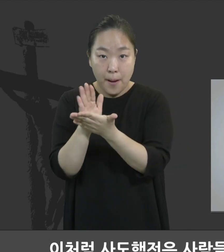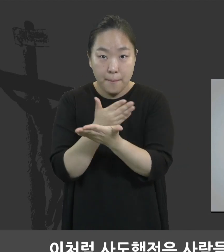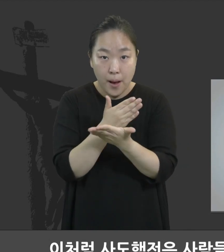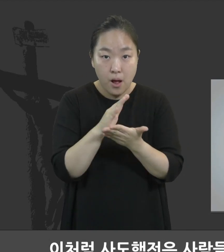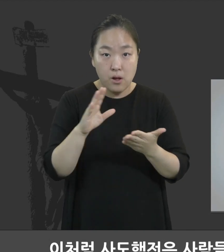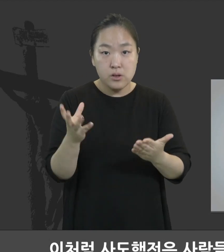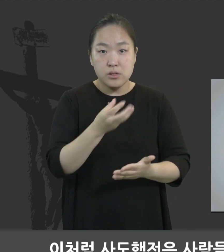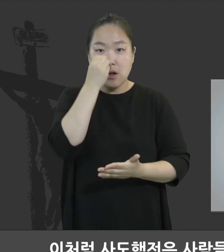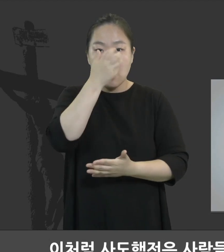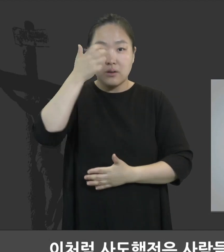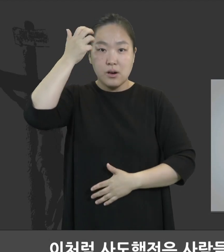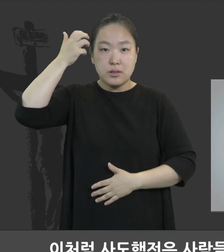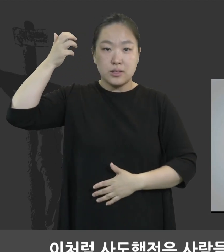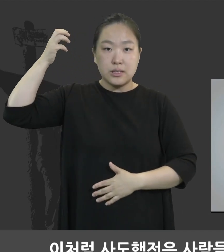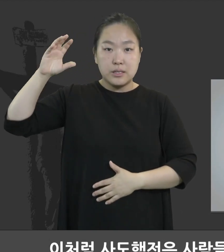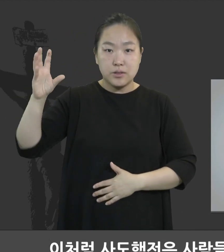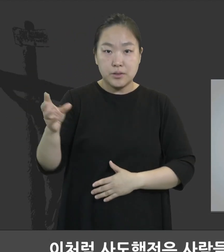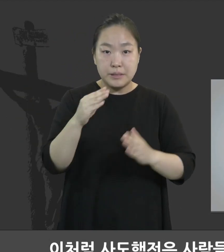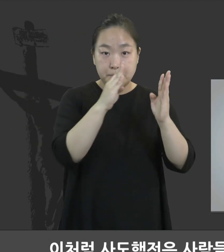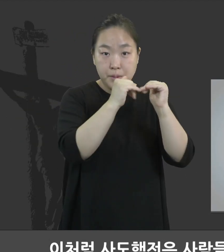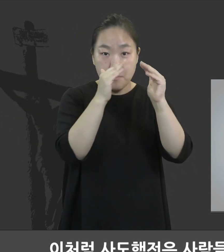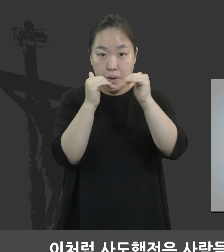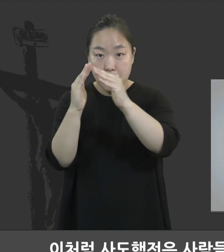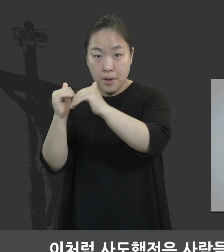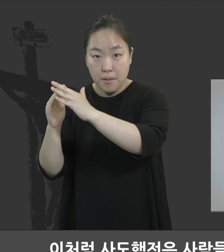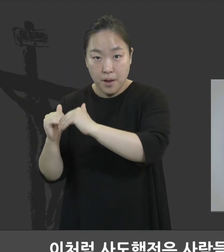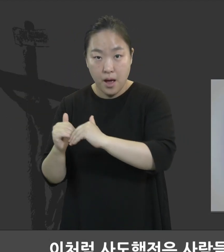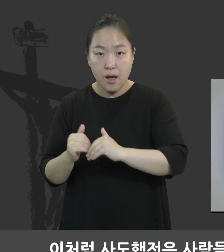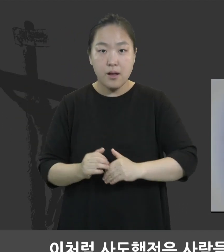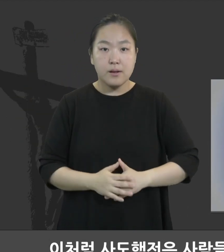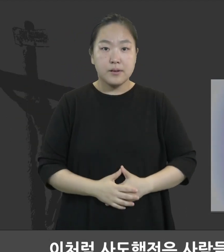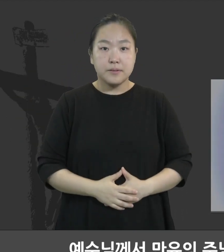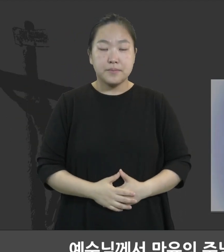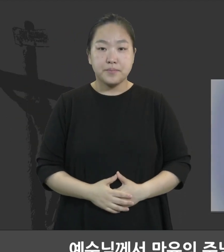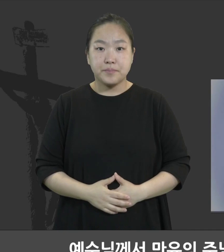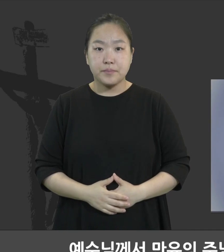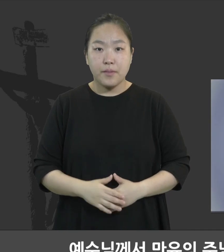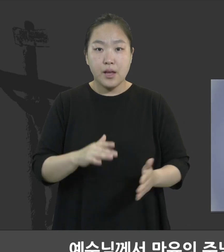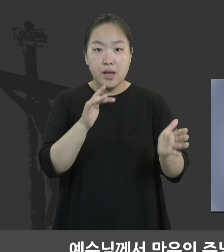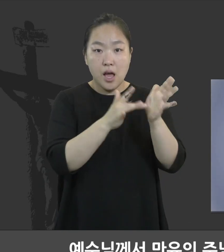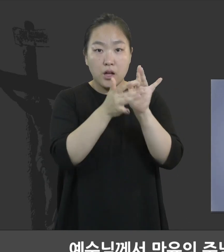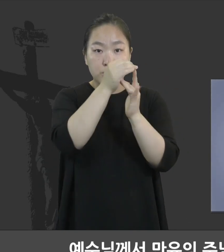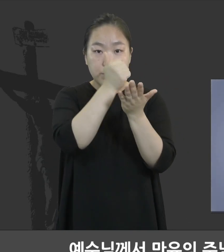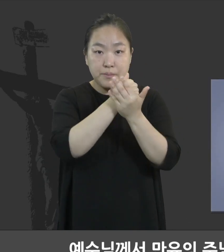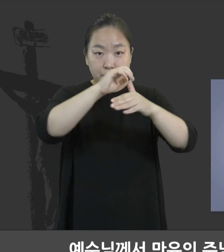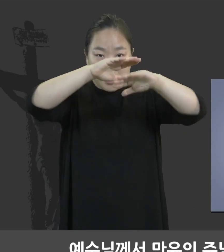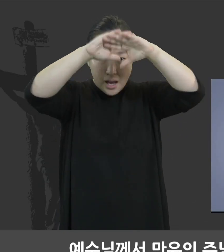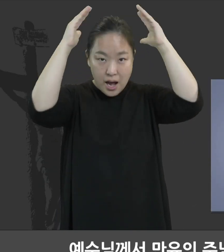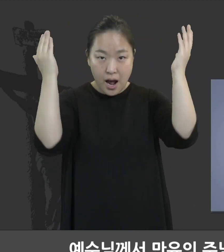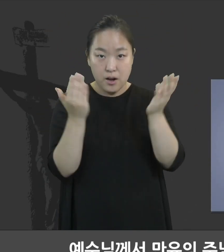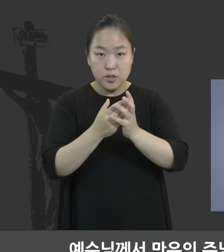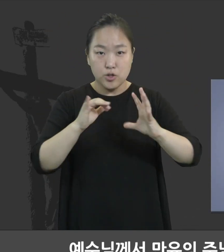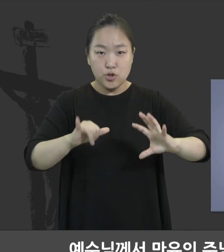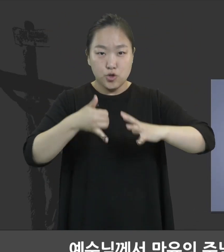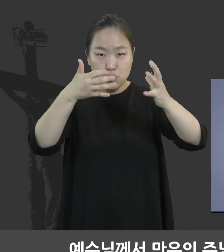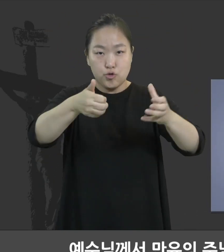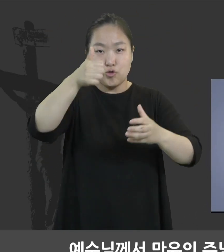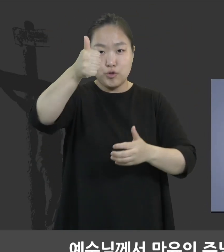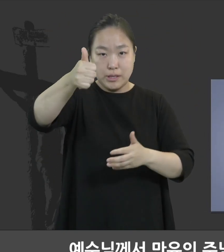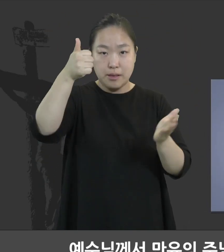담을 성령님께서 허물어 가시는 모습을 보여줍니다. 예수님께서 만유의 주님이시기